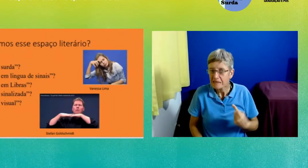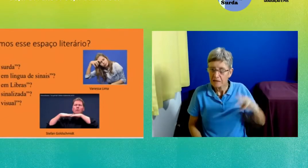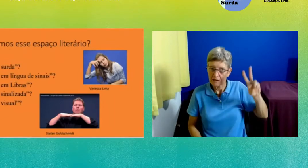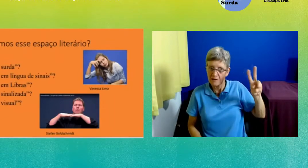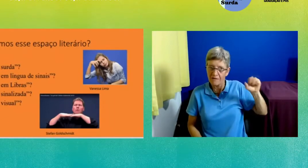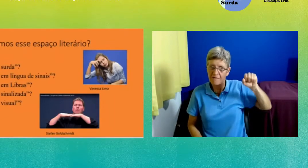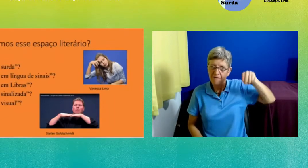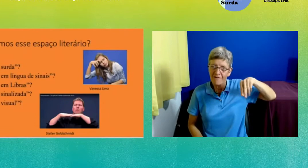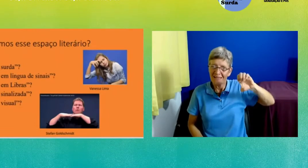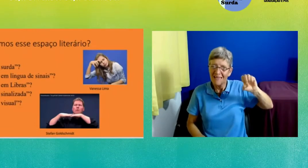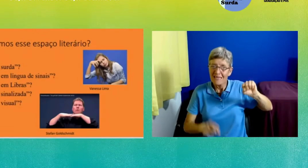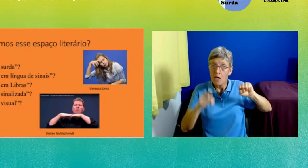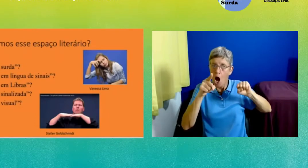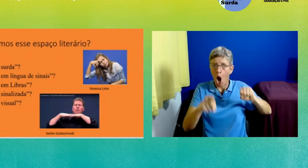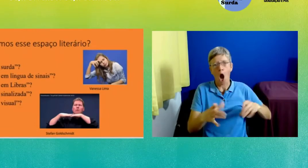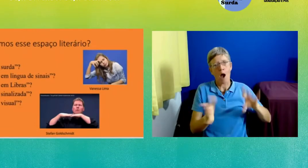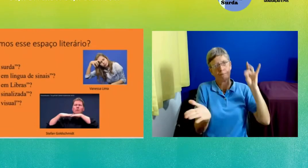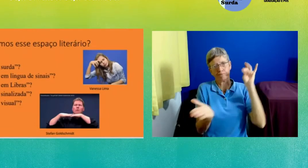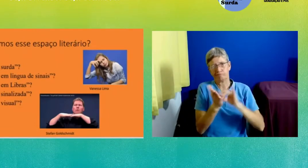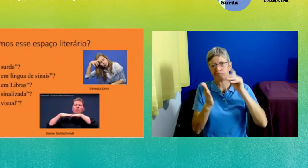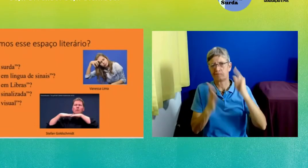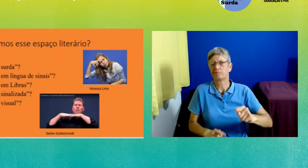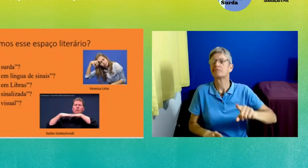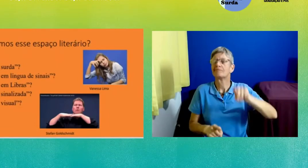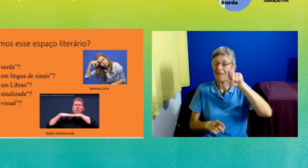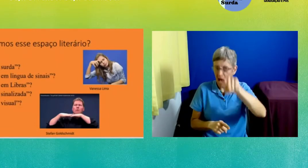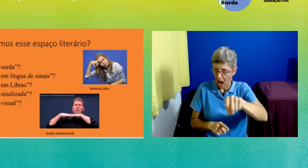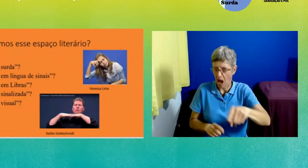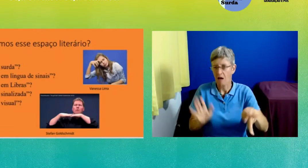as expressões.